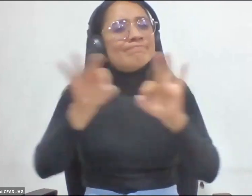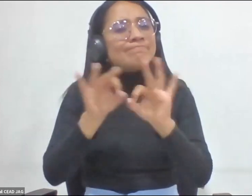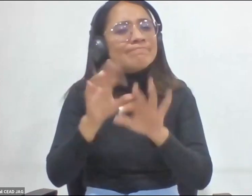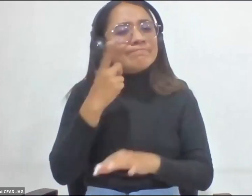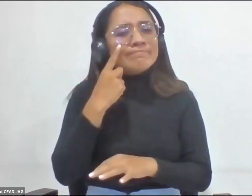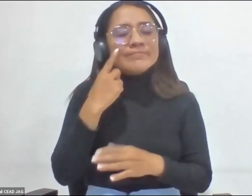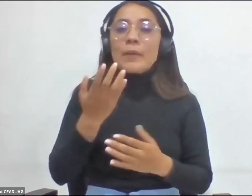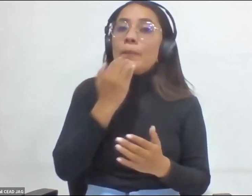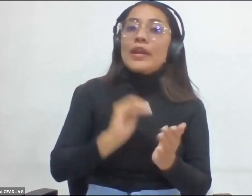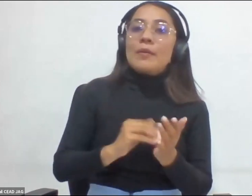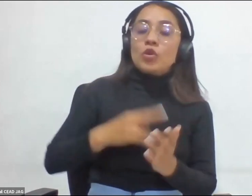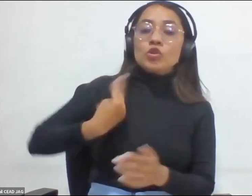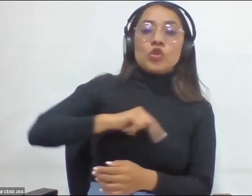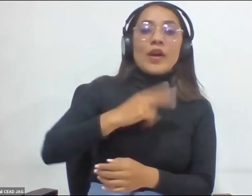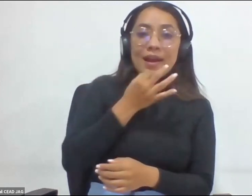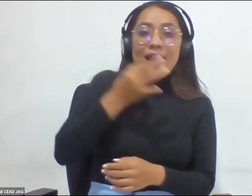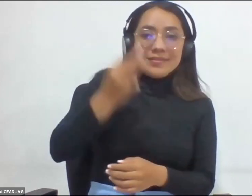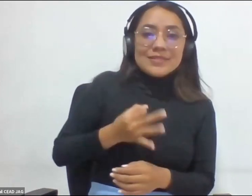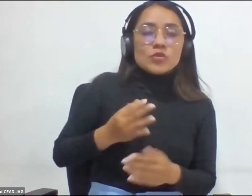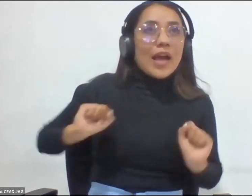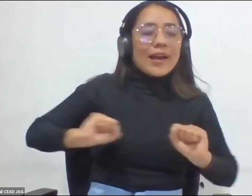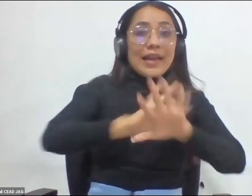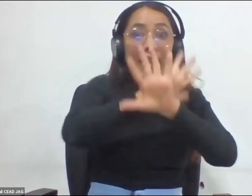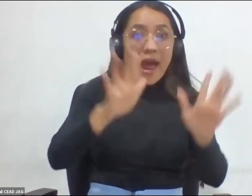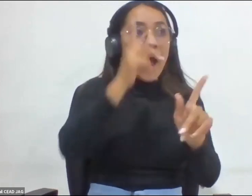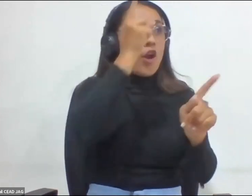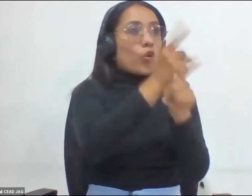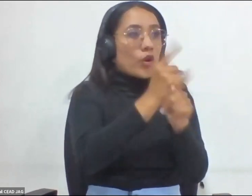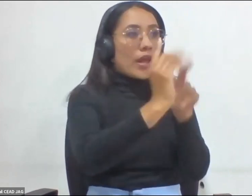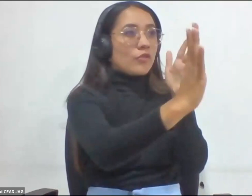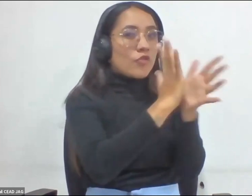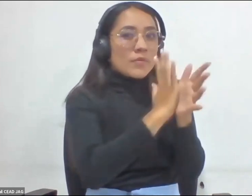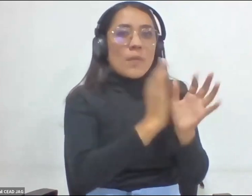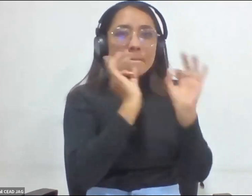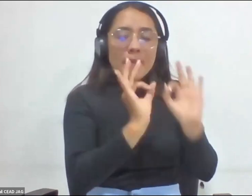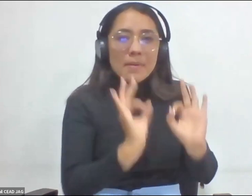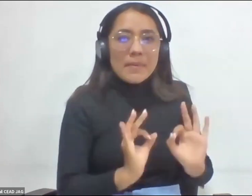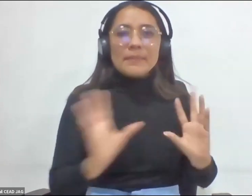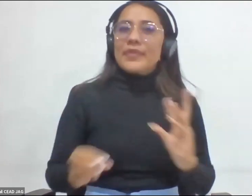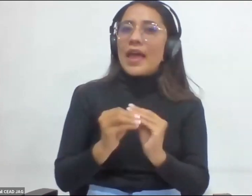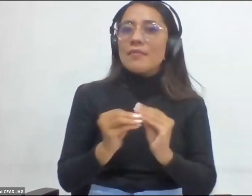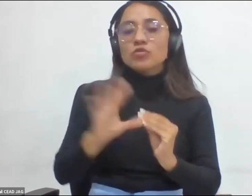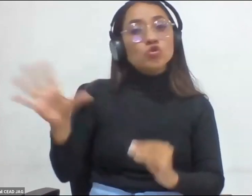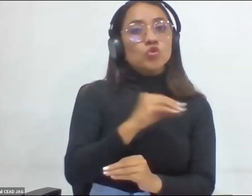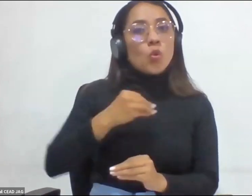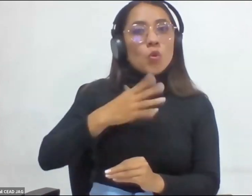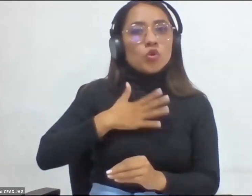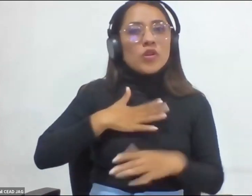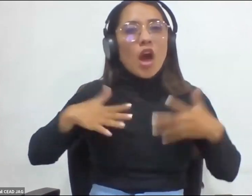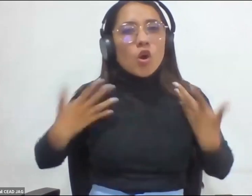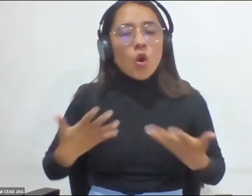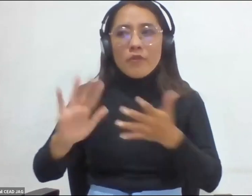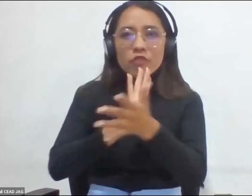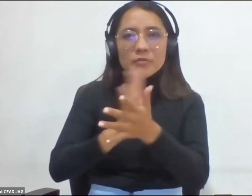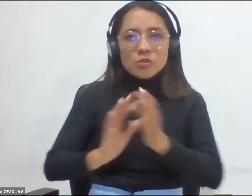si garantizamos la claridad la seguridad y sobre todo la oportunidad frente al reporte de la información pues